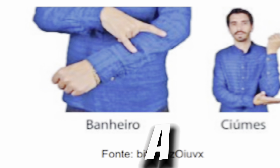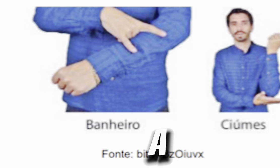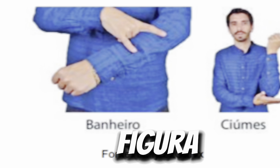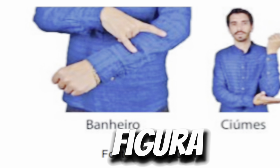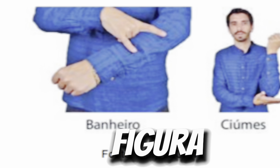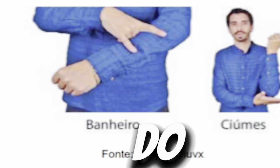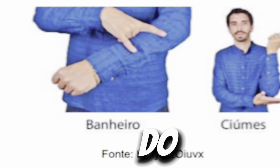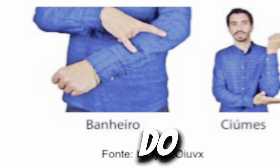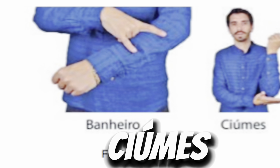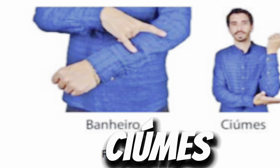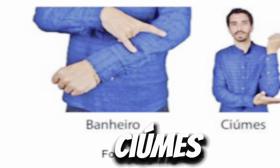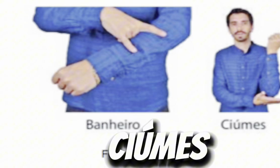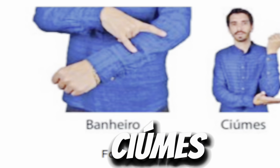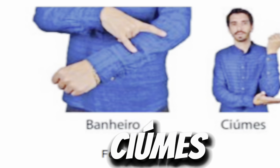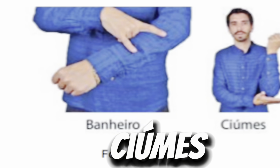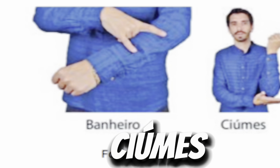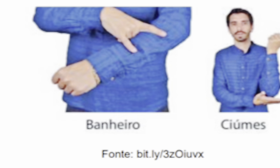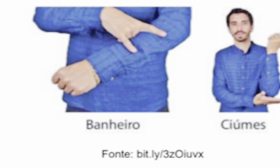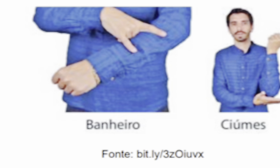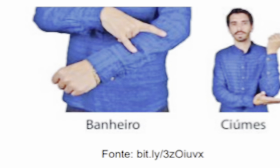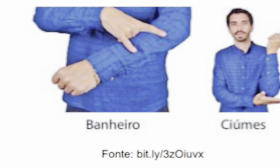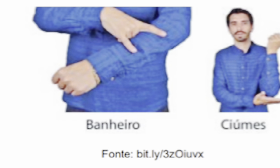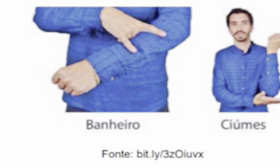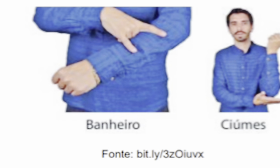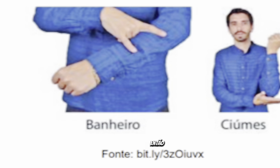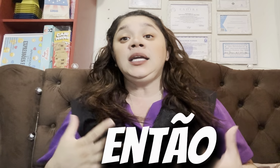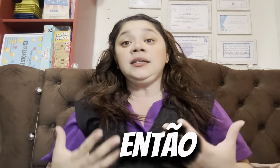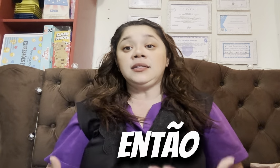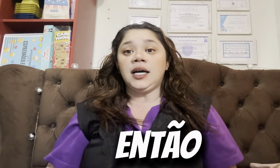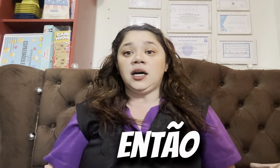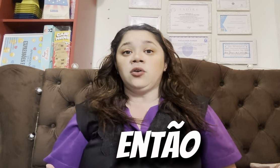a figura dos ciúmes. Então,